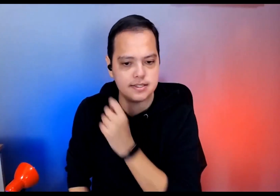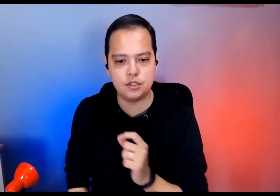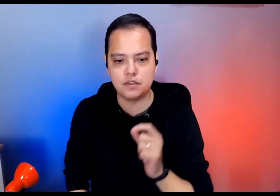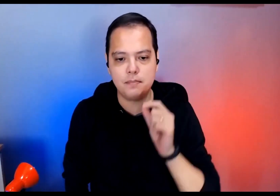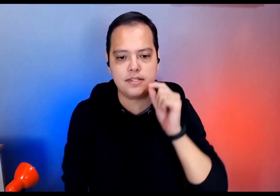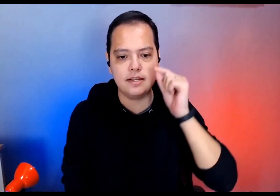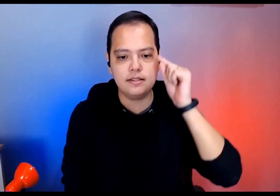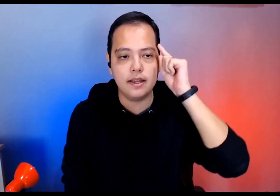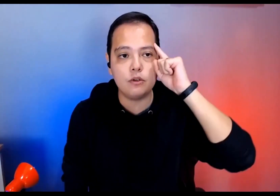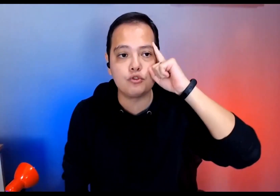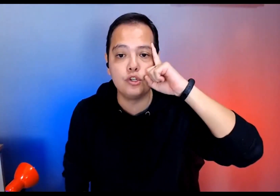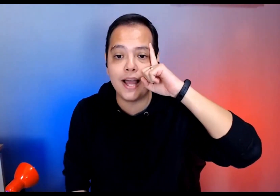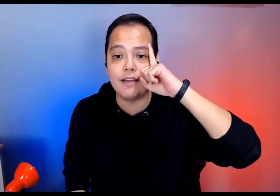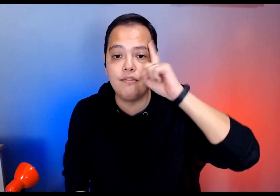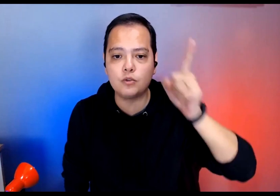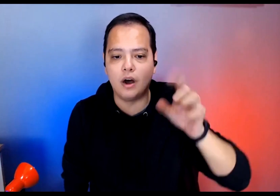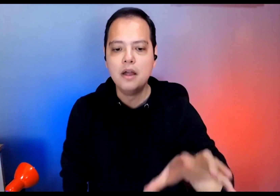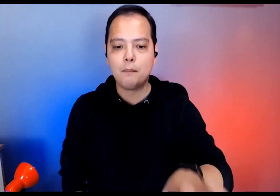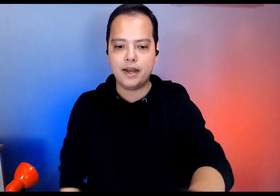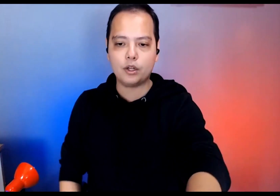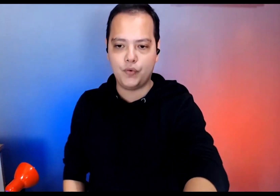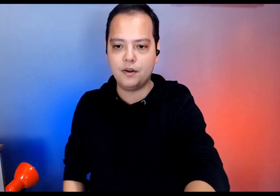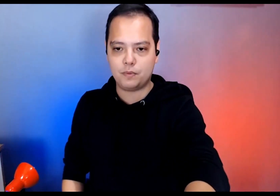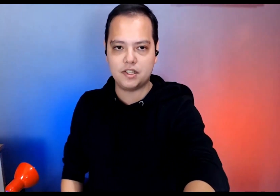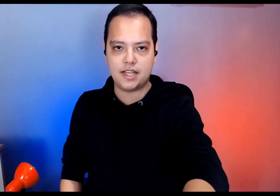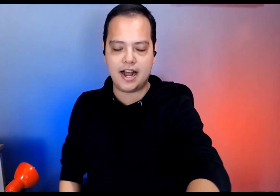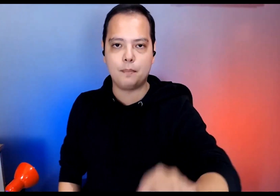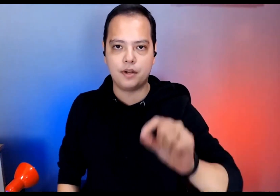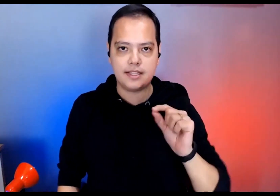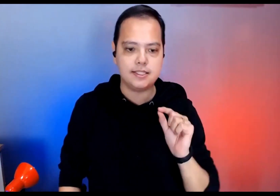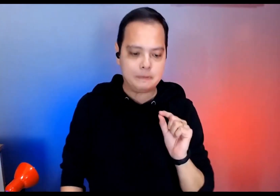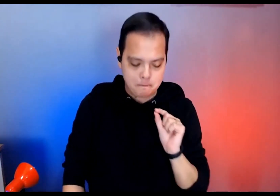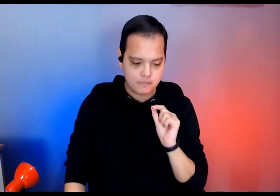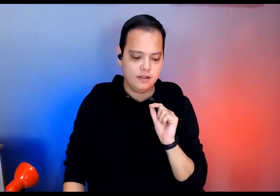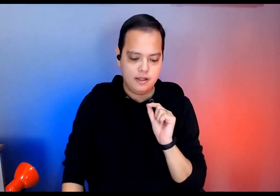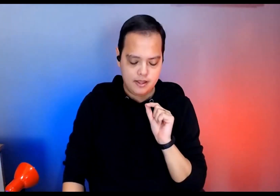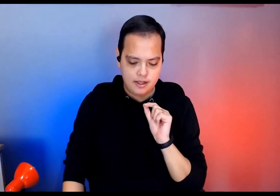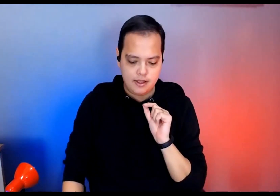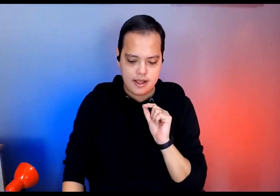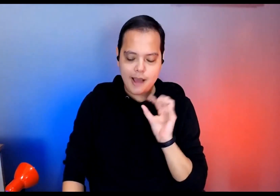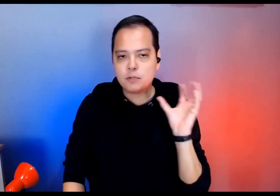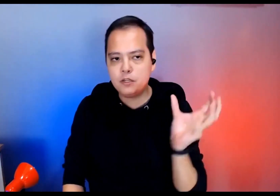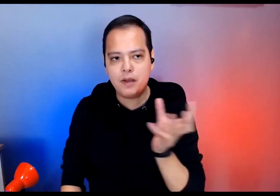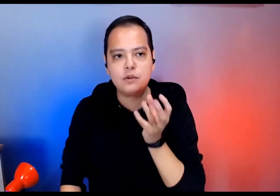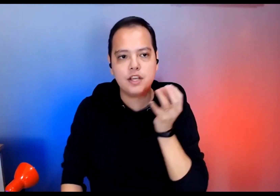Você precisa entender que o surdo é visual. Por que eu estou falando isso para você, Akari? Porque, assim, é uma das principais coisas que a gente